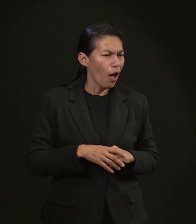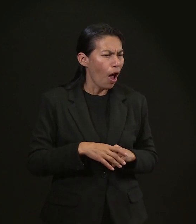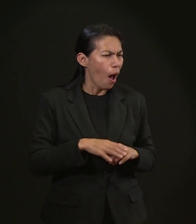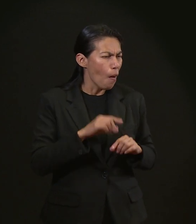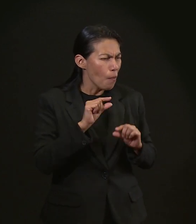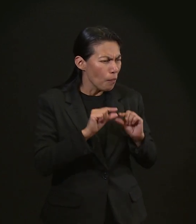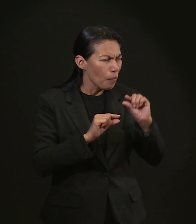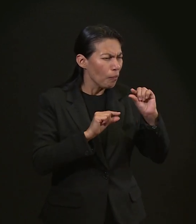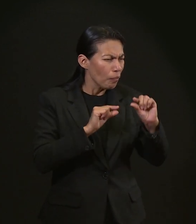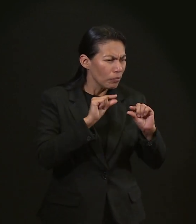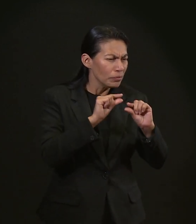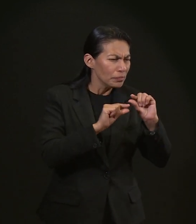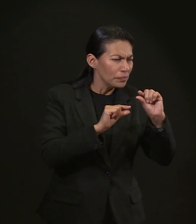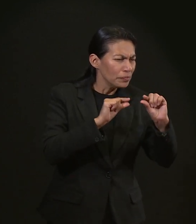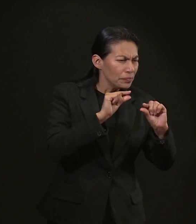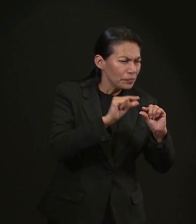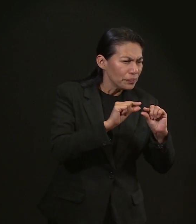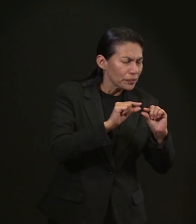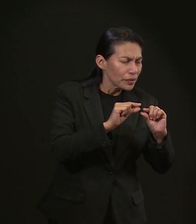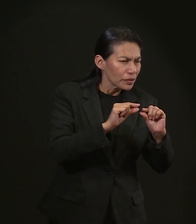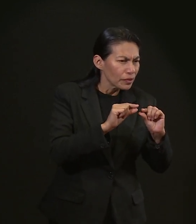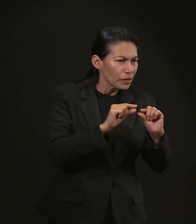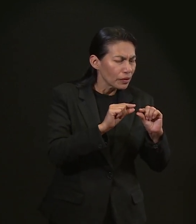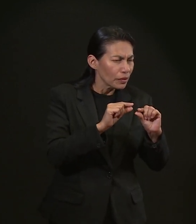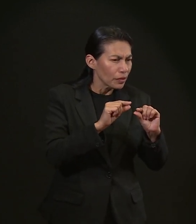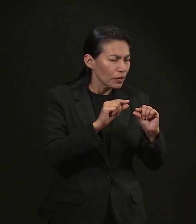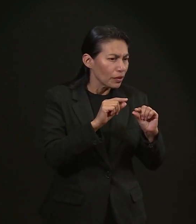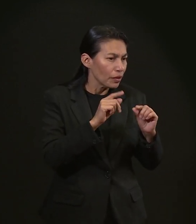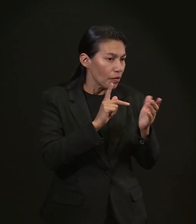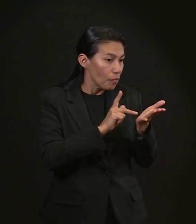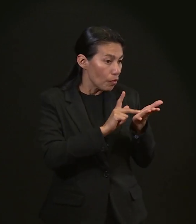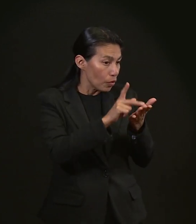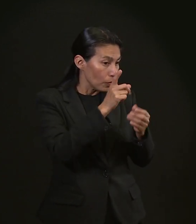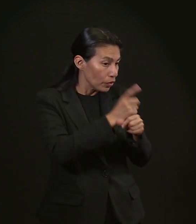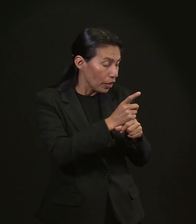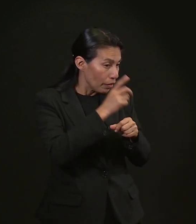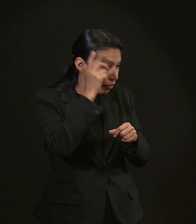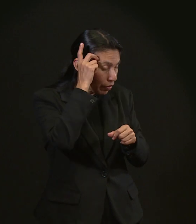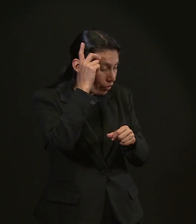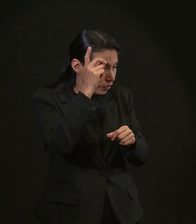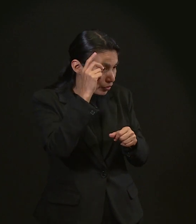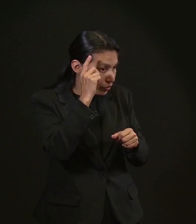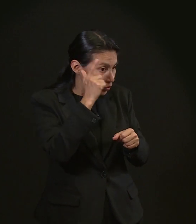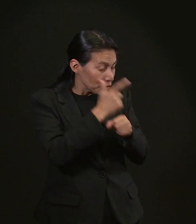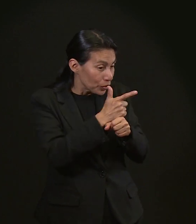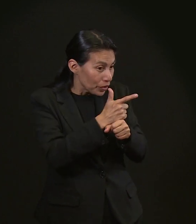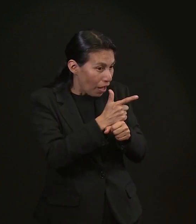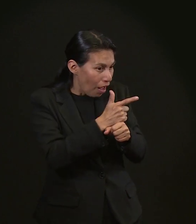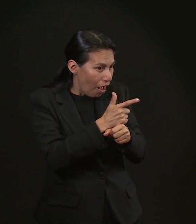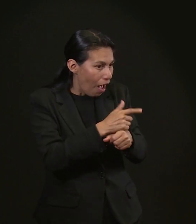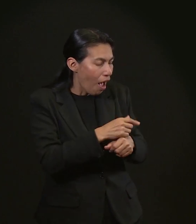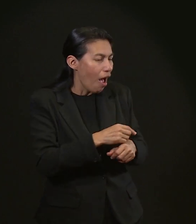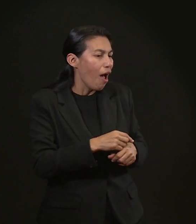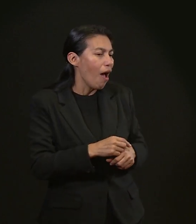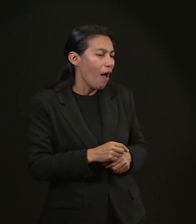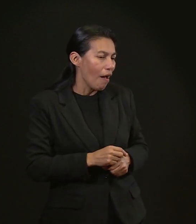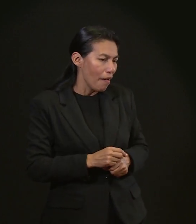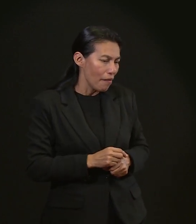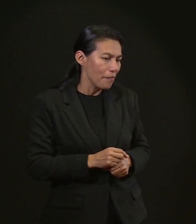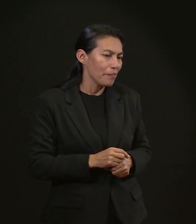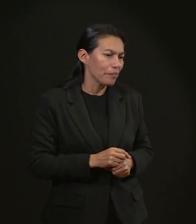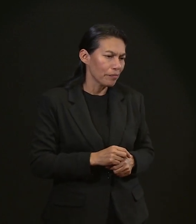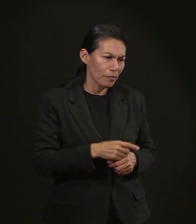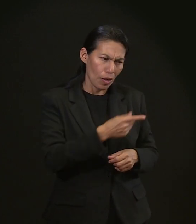poco fueron descubriendo digámoslo así la voluntad de dios para ambos ambos para